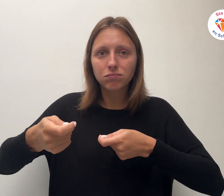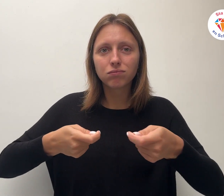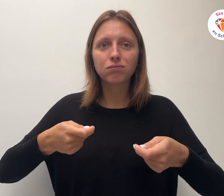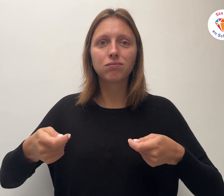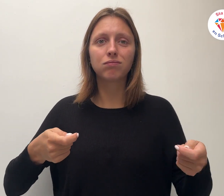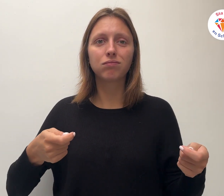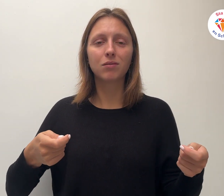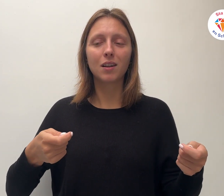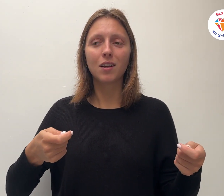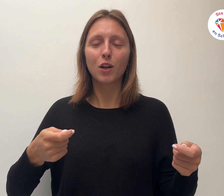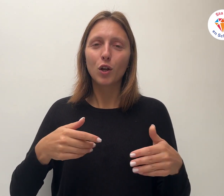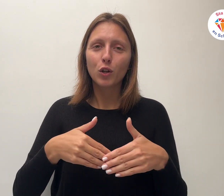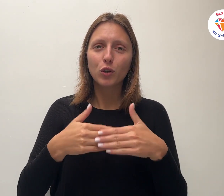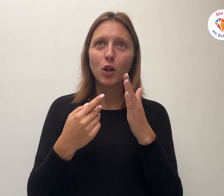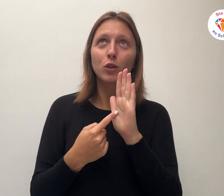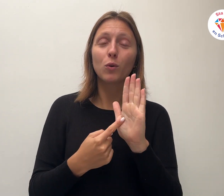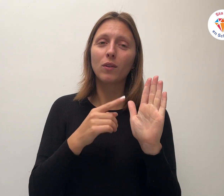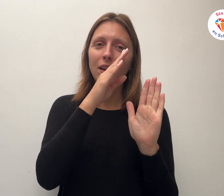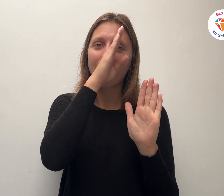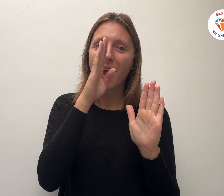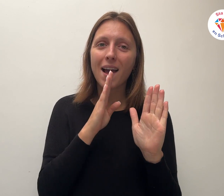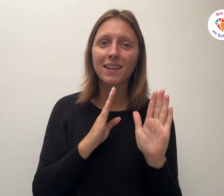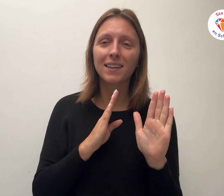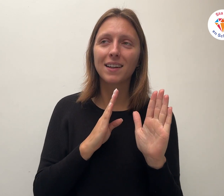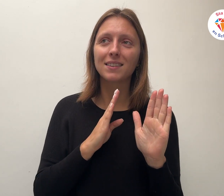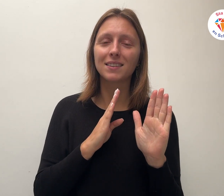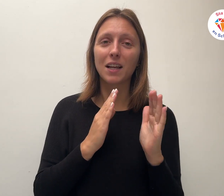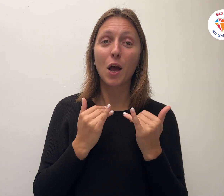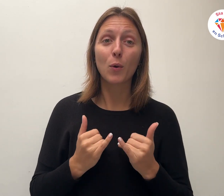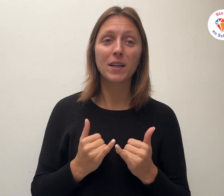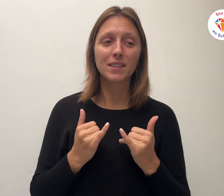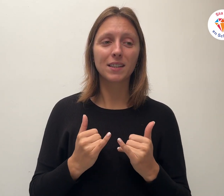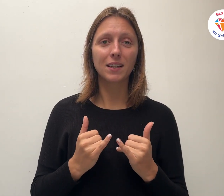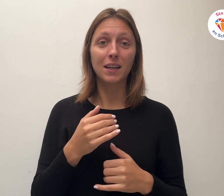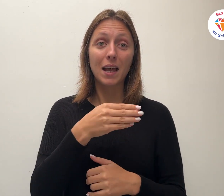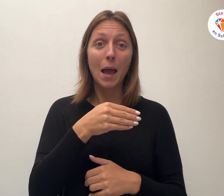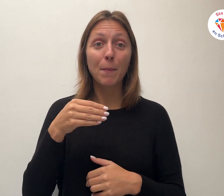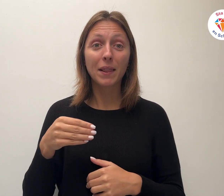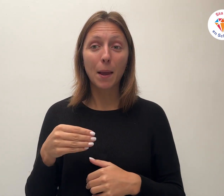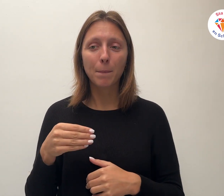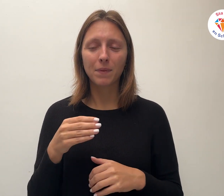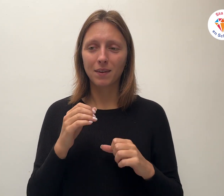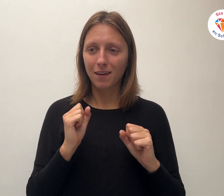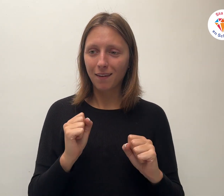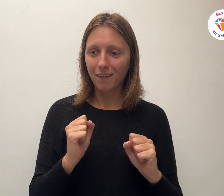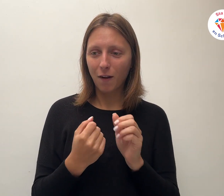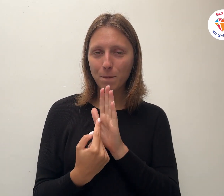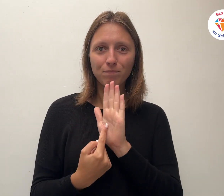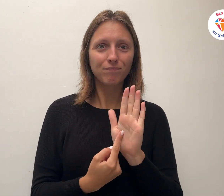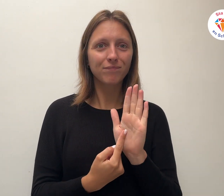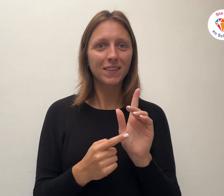Geest zichtbaar zijn Iedere M&M kan symbool staan voor Gods liefde Blijdschap